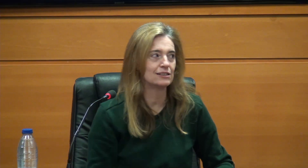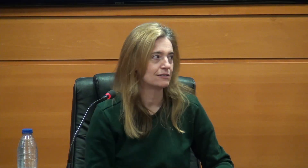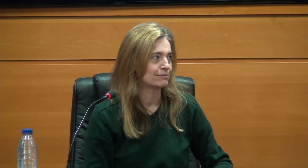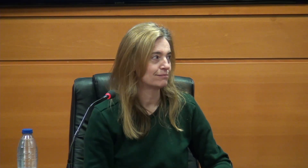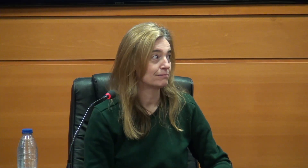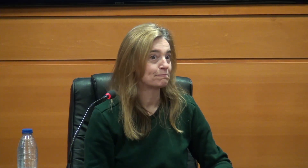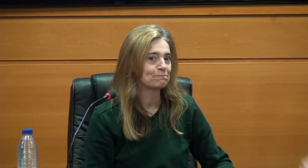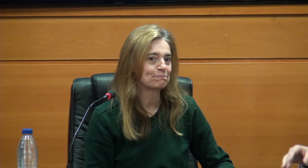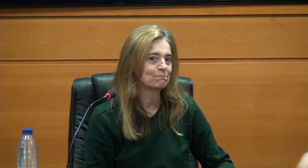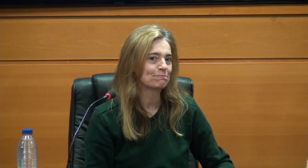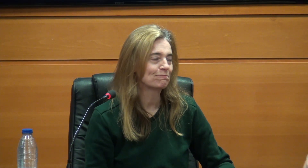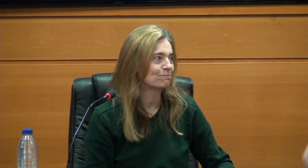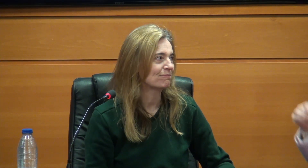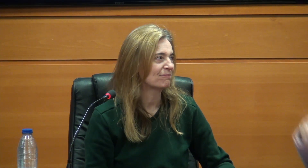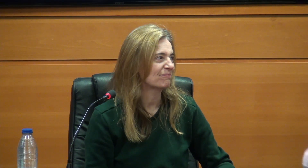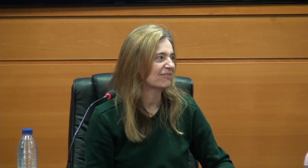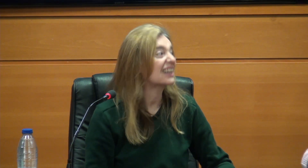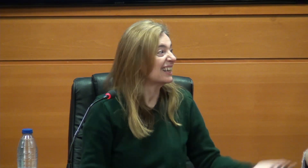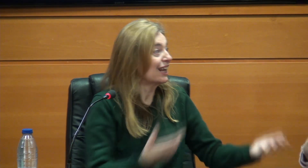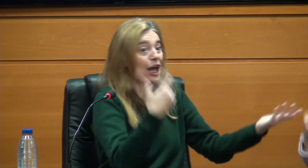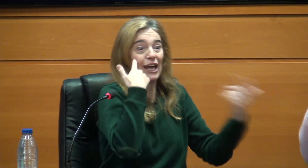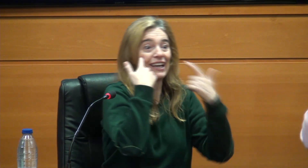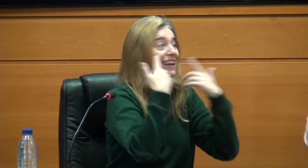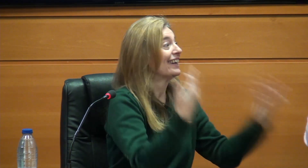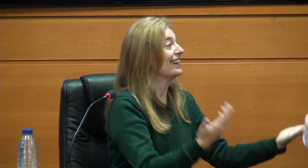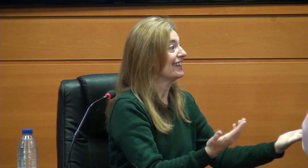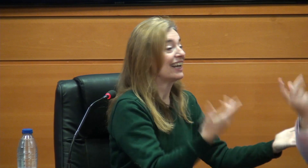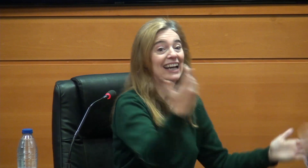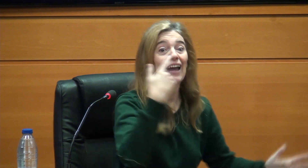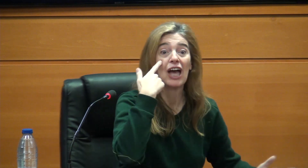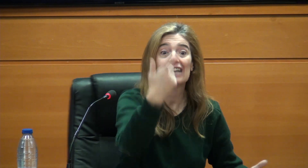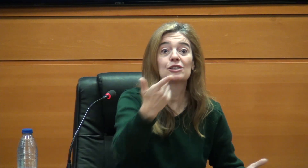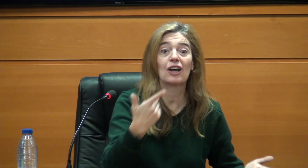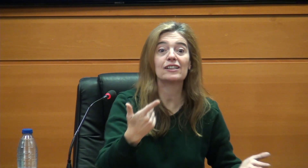para ver piensa que es mucho más fácil señalarse el pie que hacer así